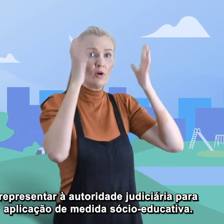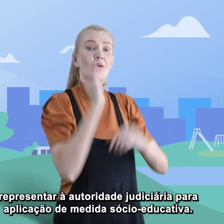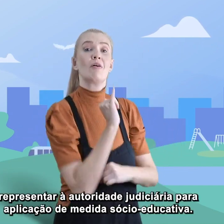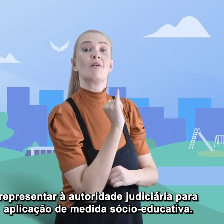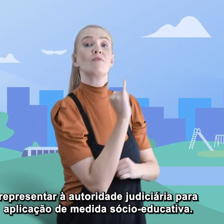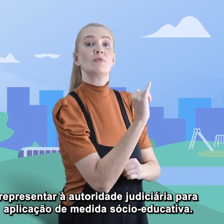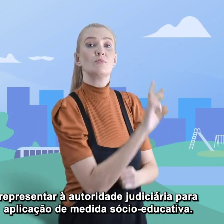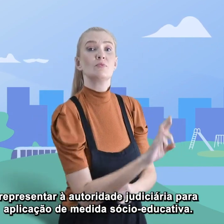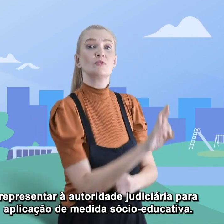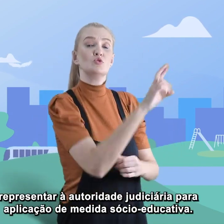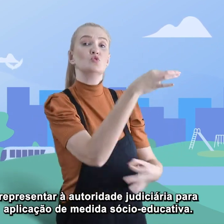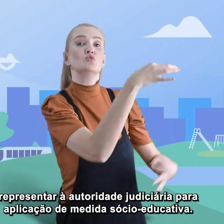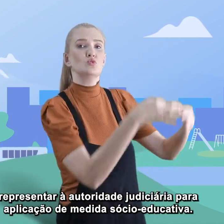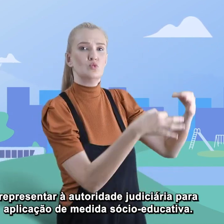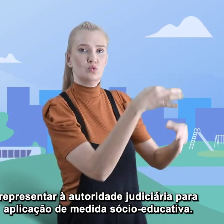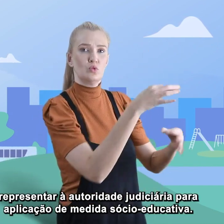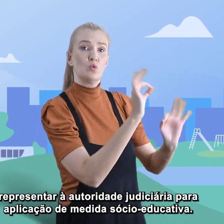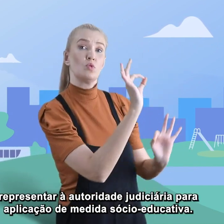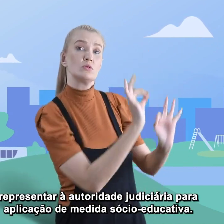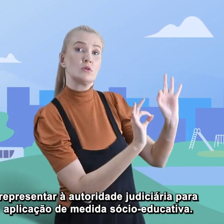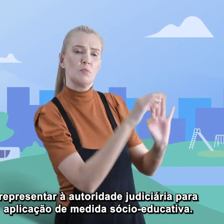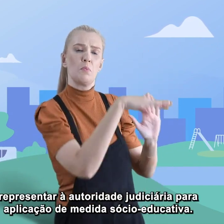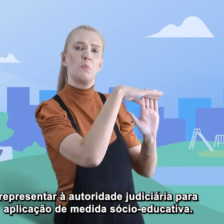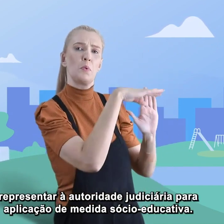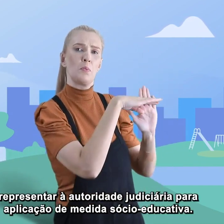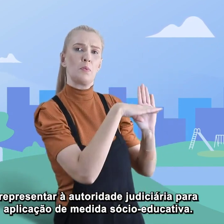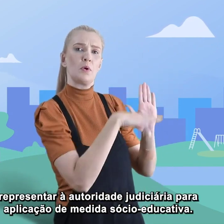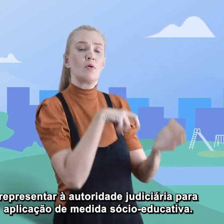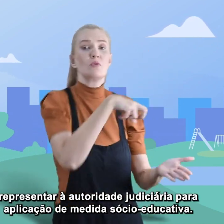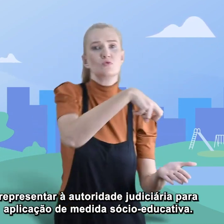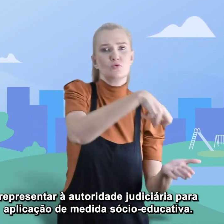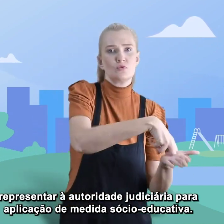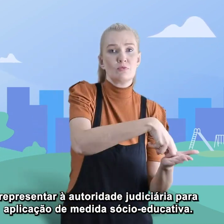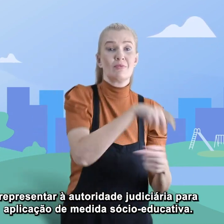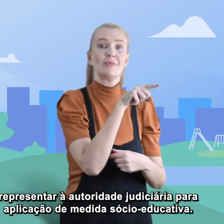representar a autoridade judiciária para a aplicação da medida socioeducativa.